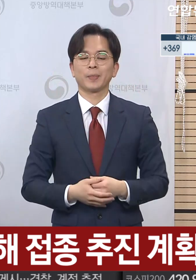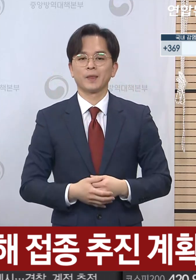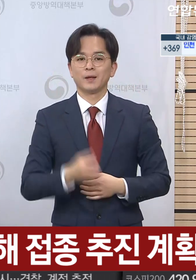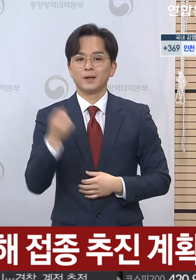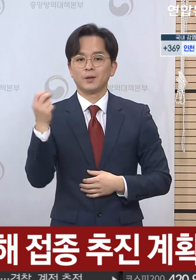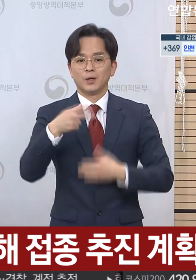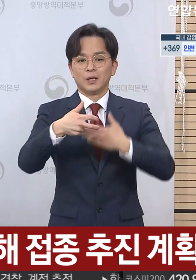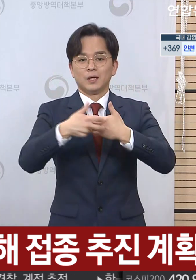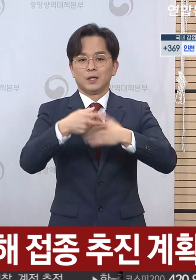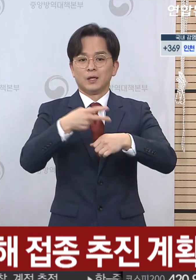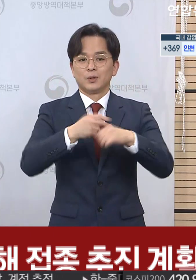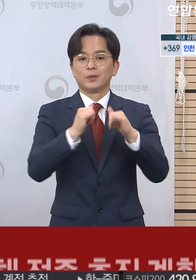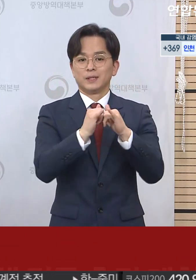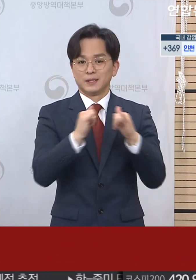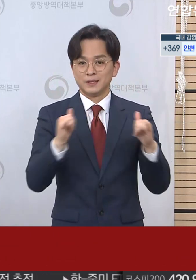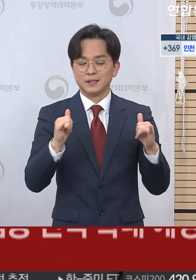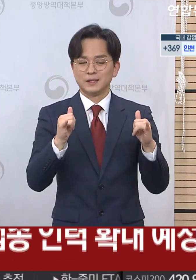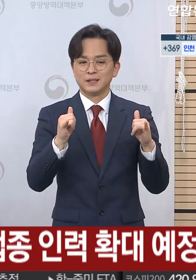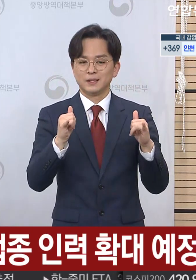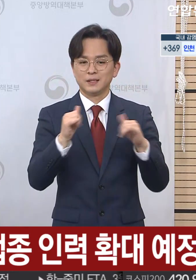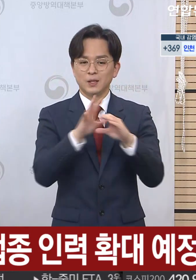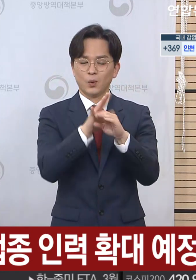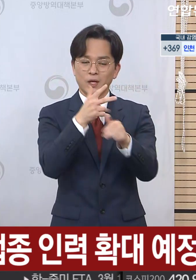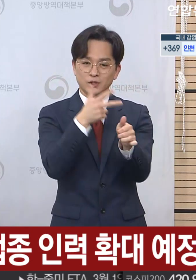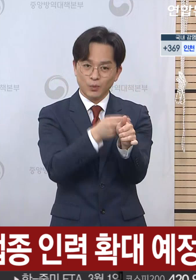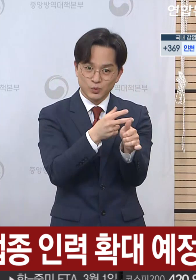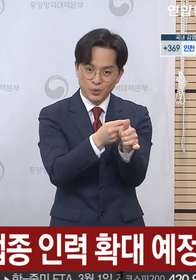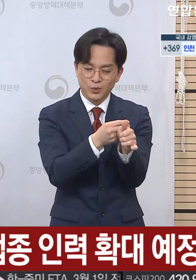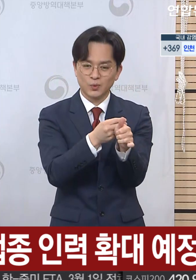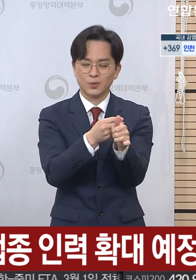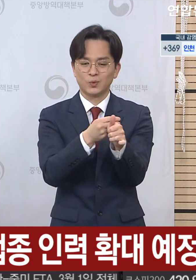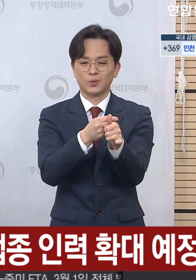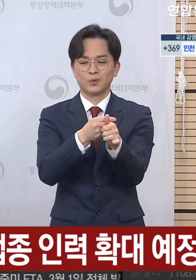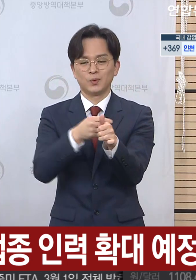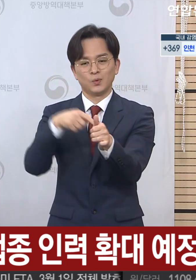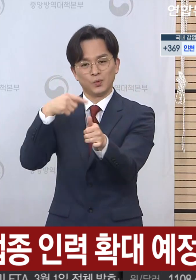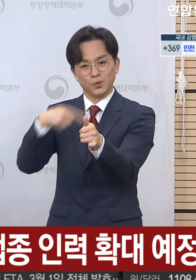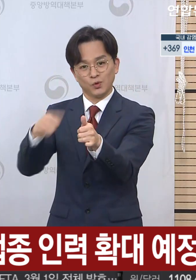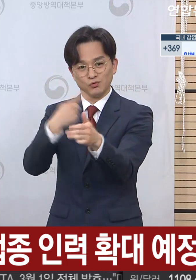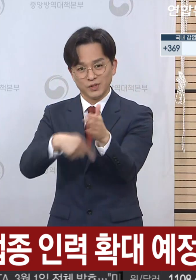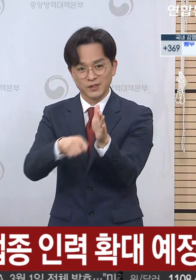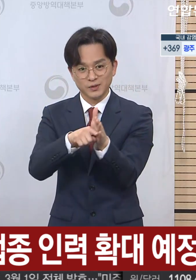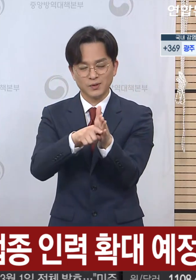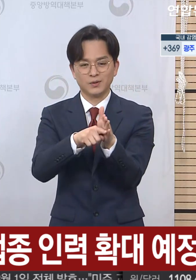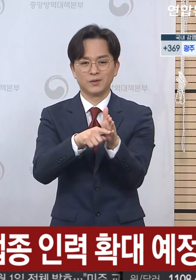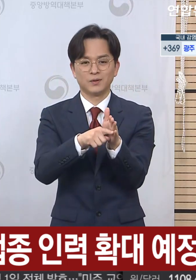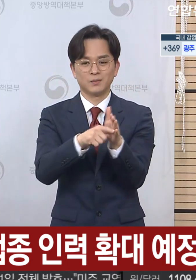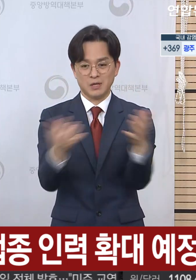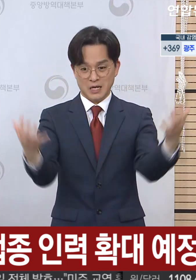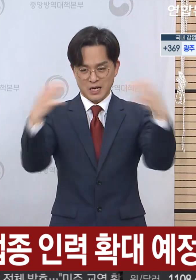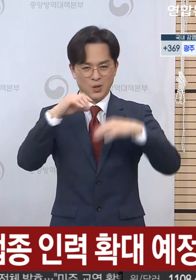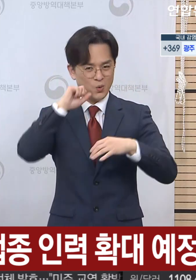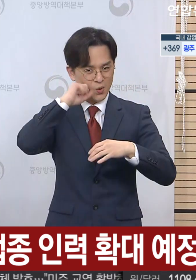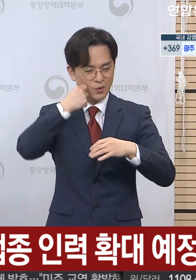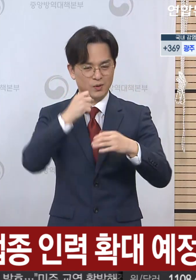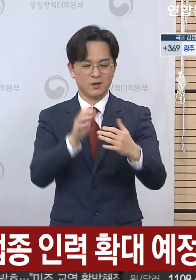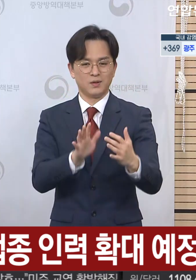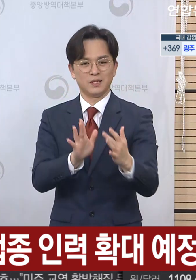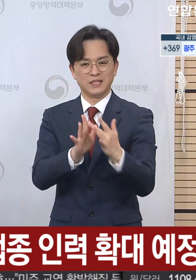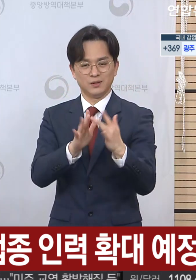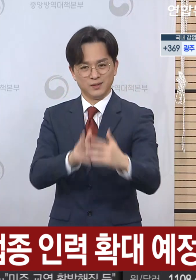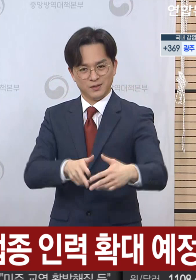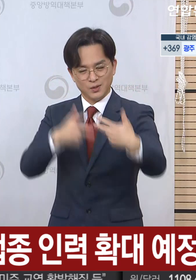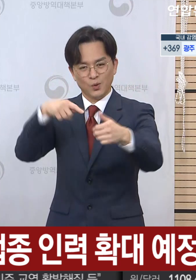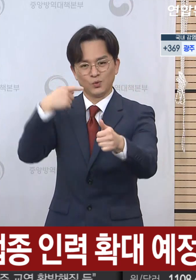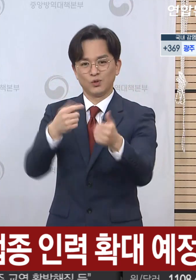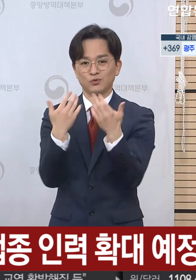코로나19 예방접종에 대해 충분히 교육을 받을 수 있도록 비대면으로 동영상 교육을 제공하여 2월 25일